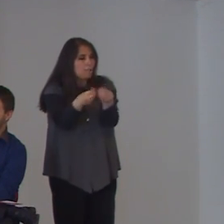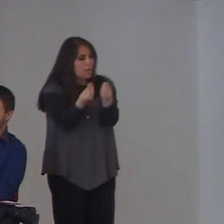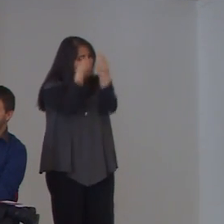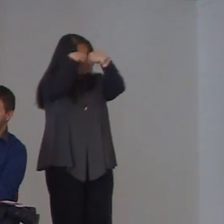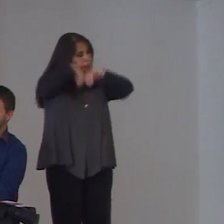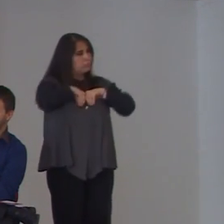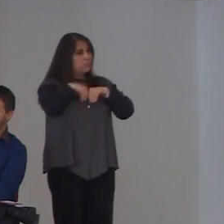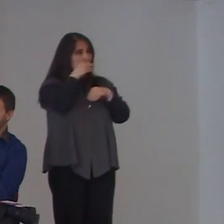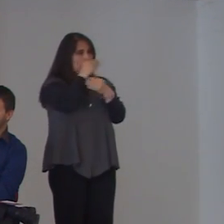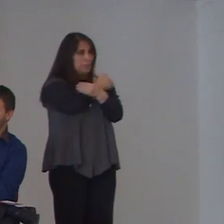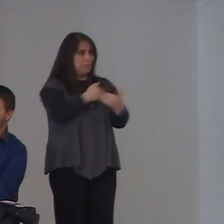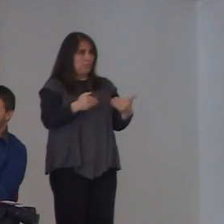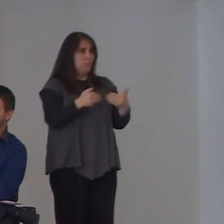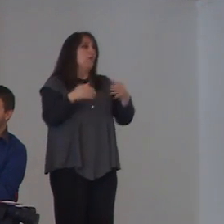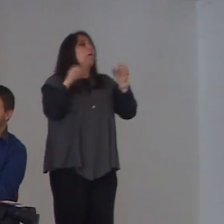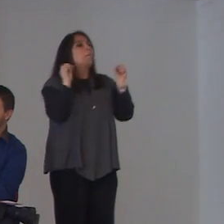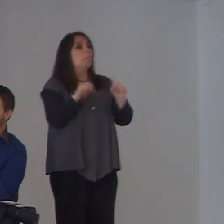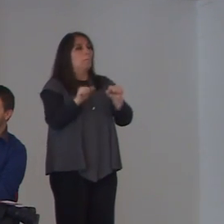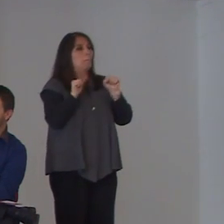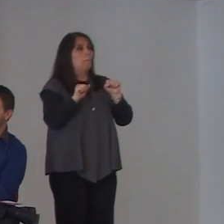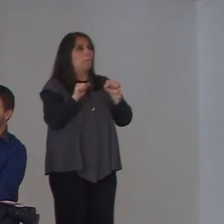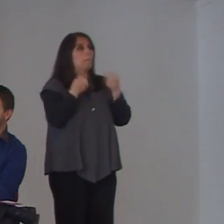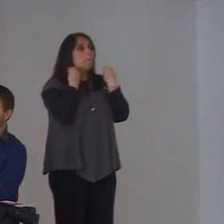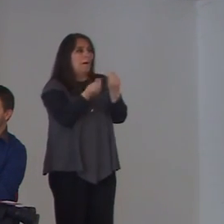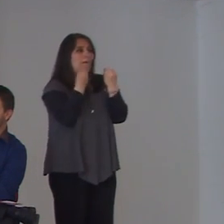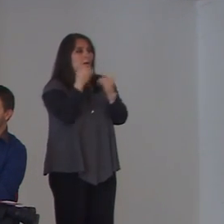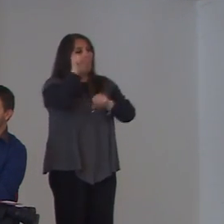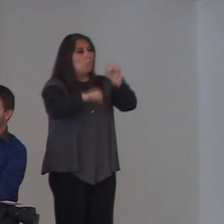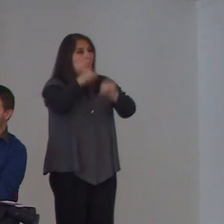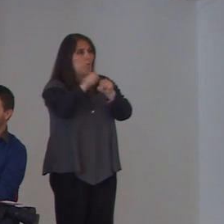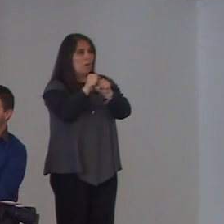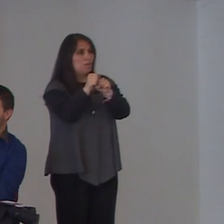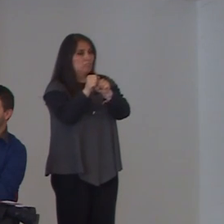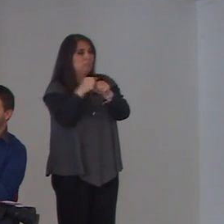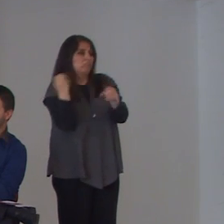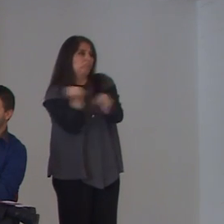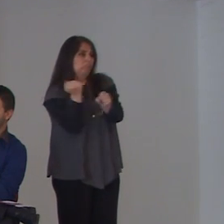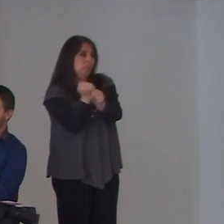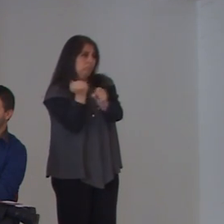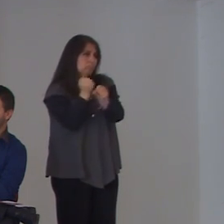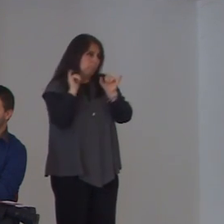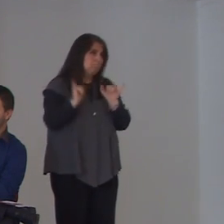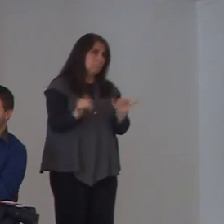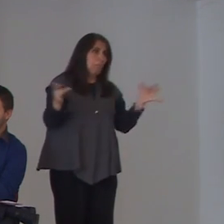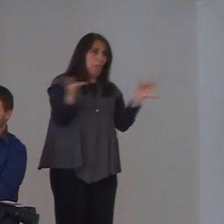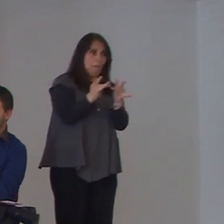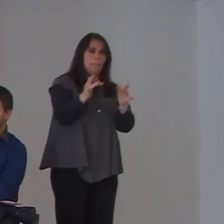preliminares, como para movernos un poquito pues, en este trabajo.